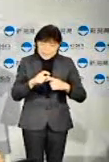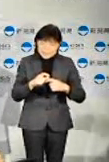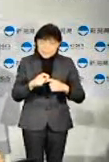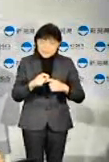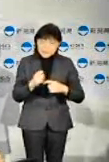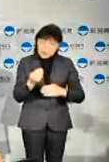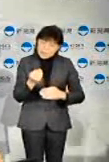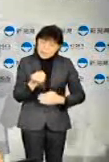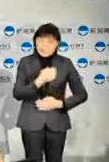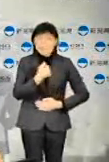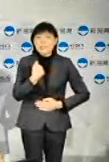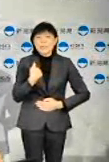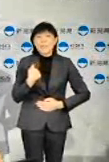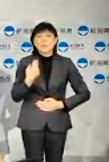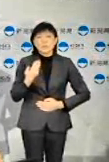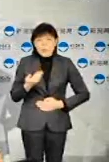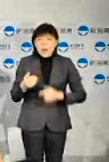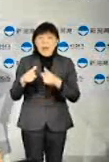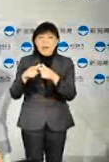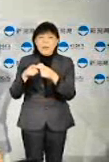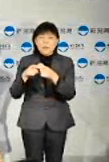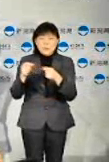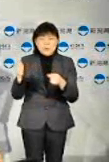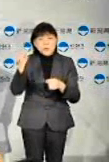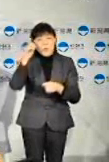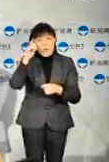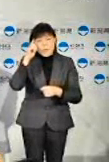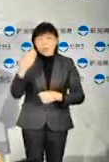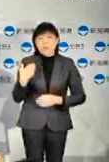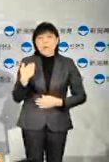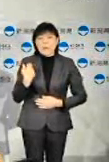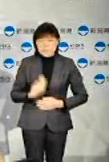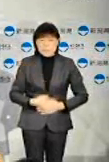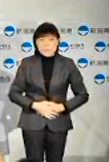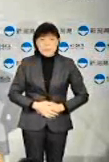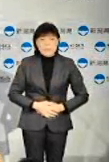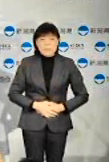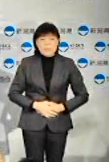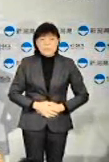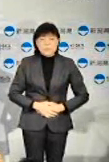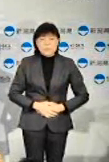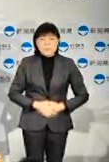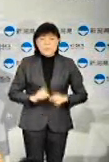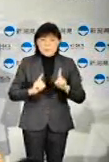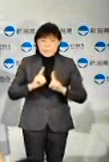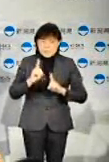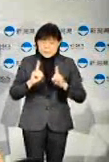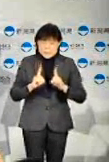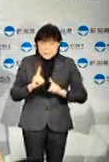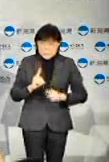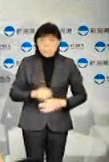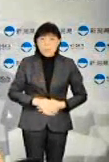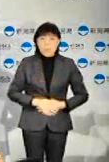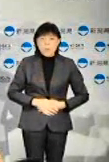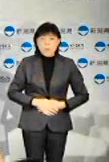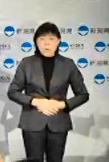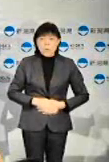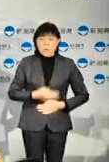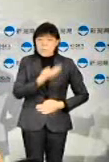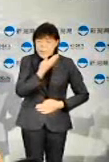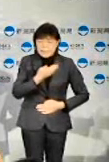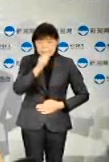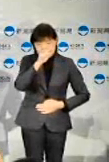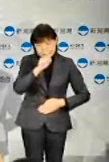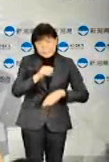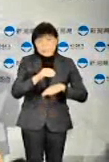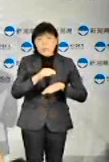どこまで最終的に、国の方でお考えか分かりませんけれども、いずれにせよ使い勝手がいいものにしてもらいたいと